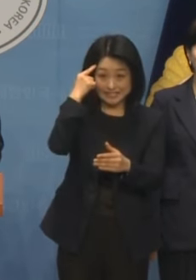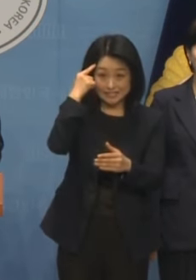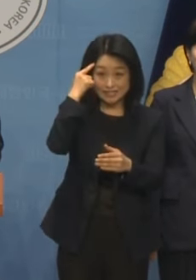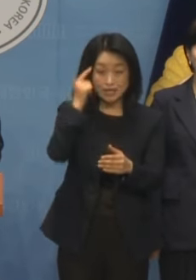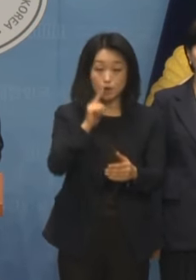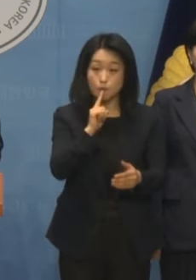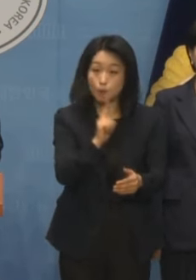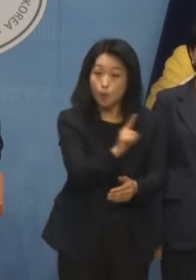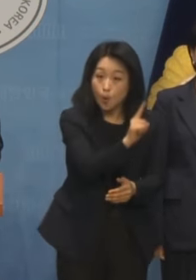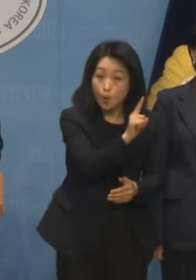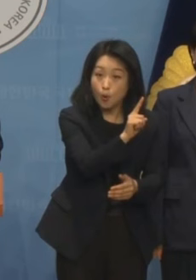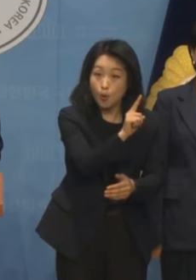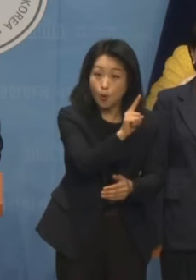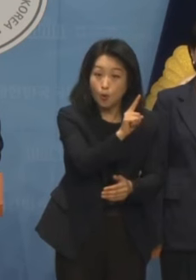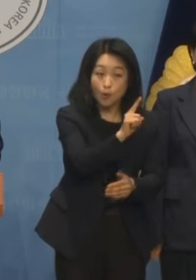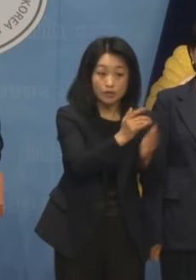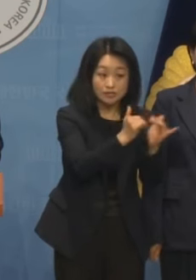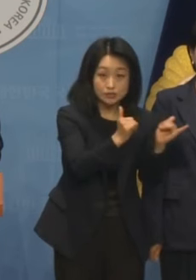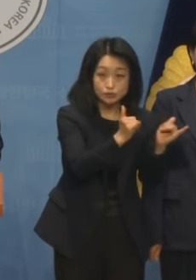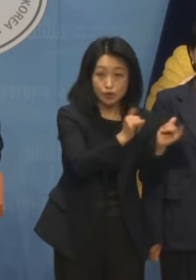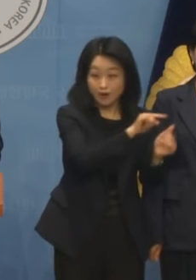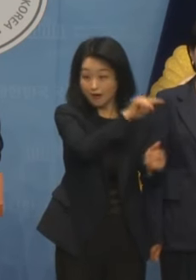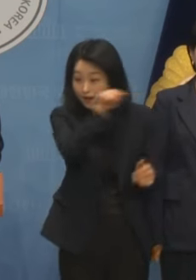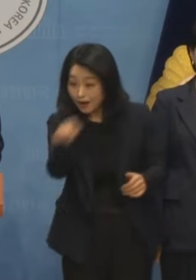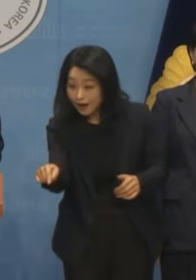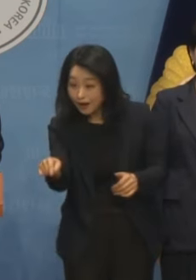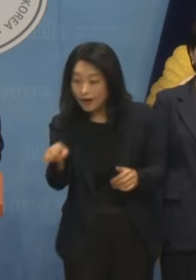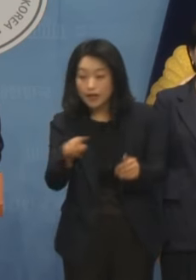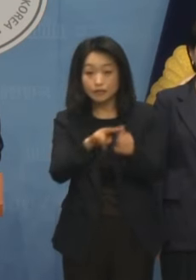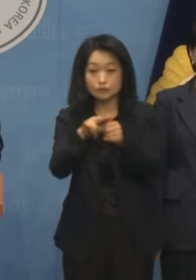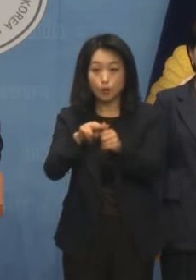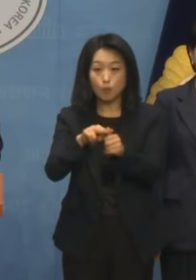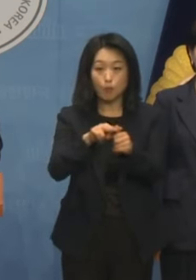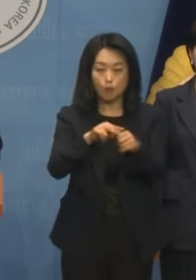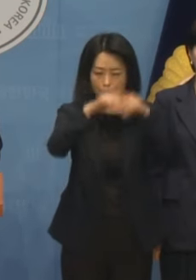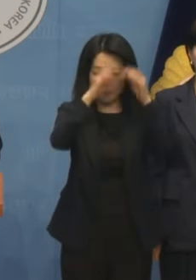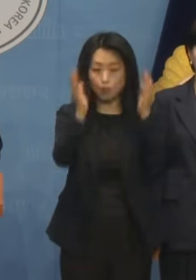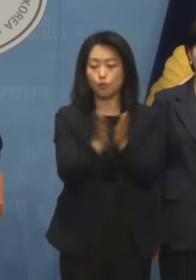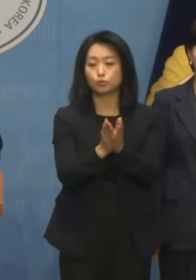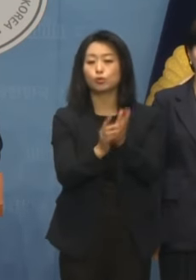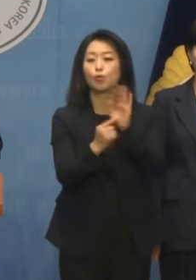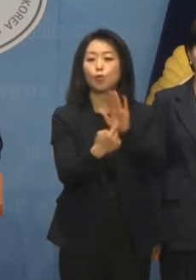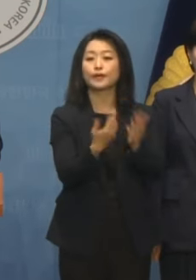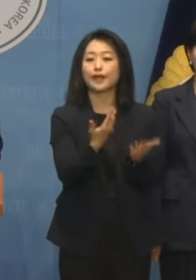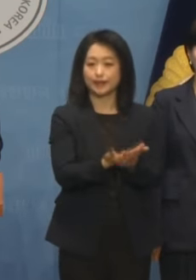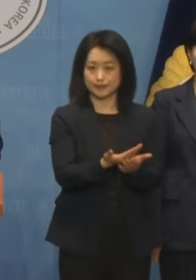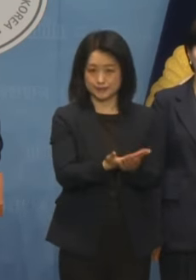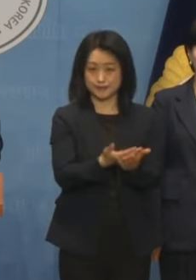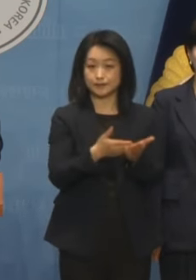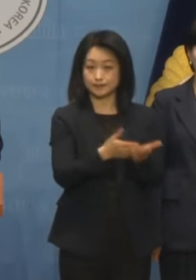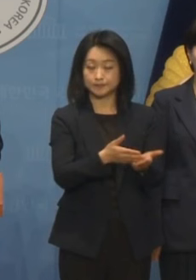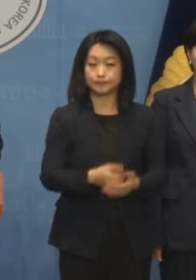보고조치, 현장 요원의 출동 등 정보 일체를 즉각 공개하기 바랍니다.